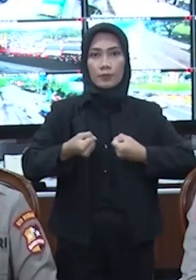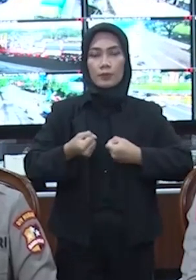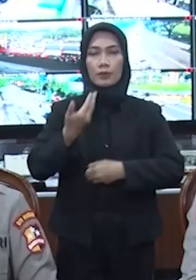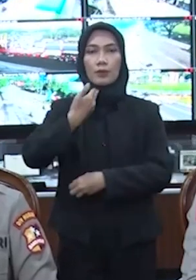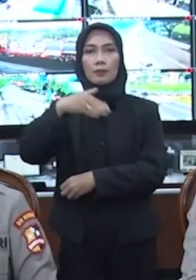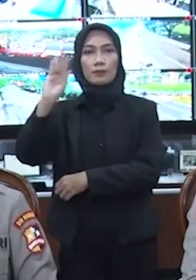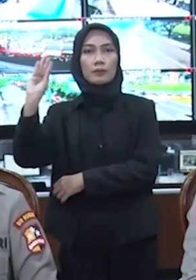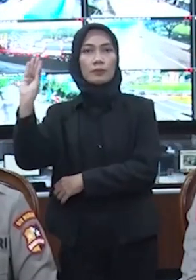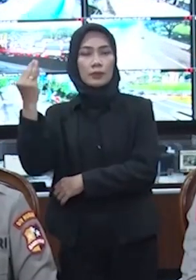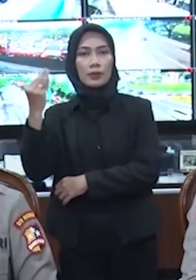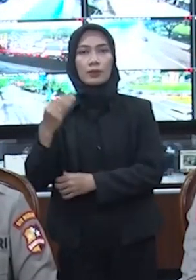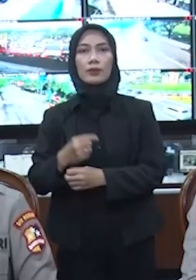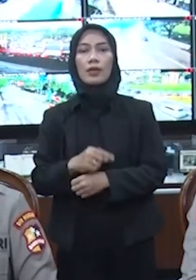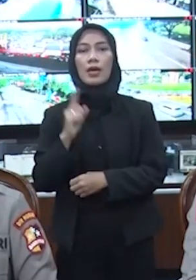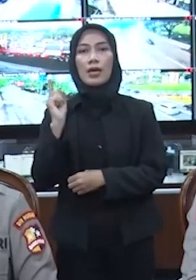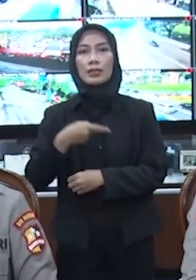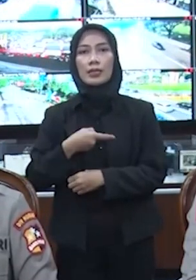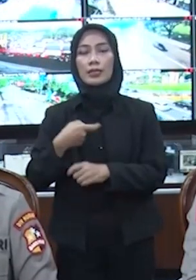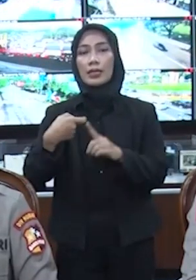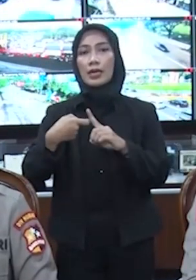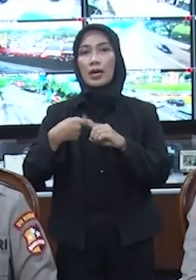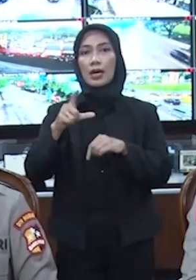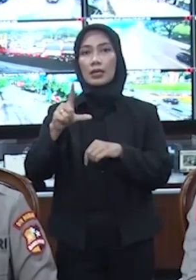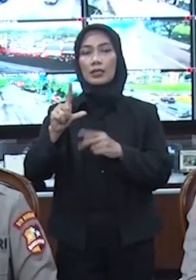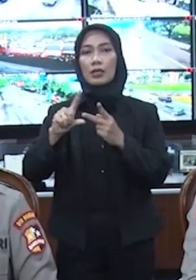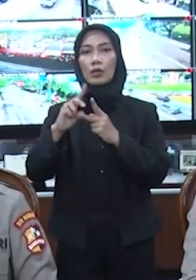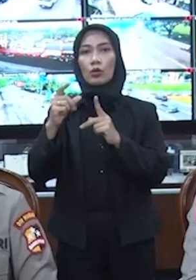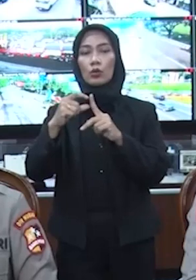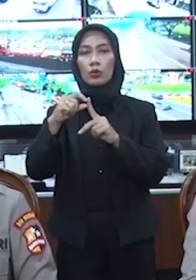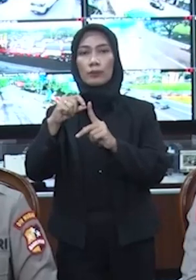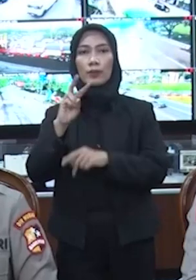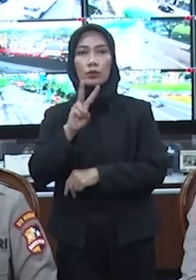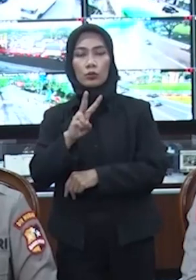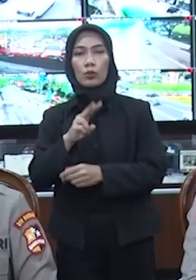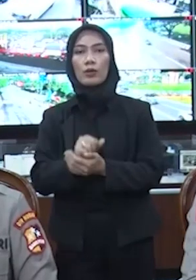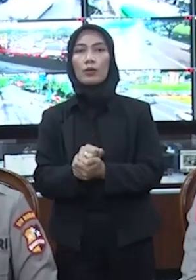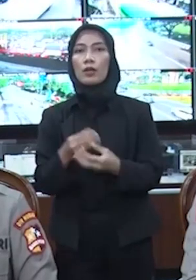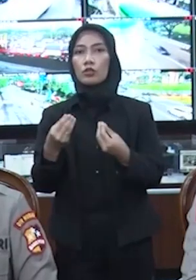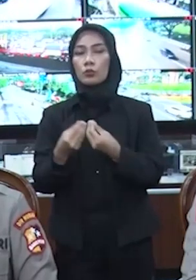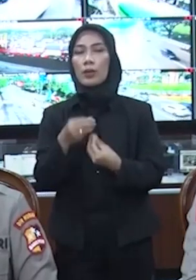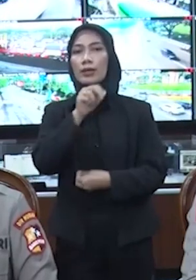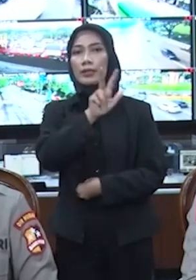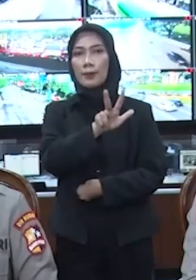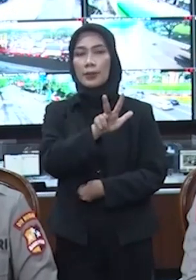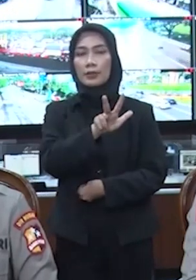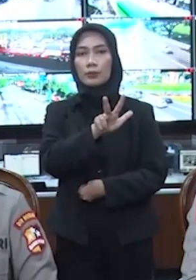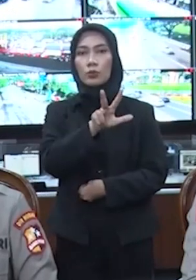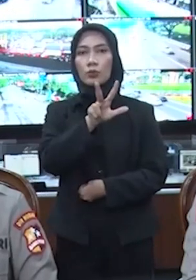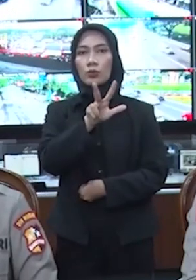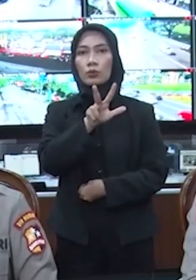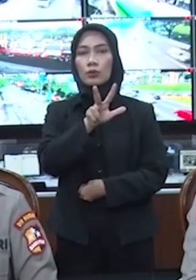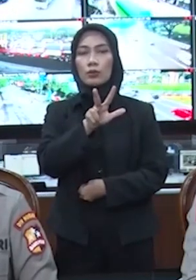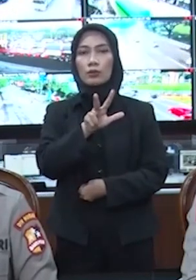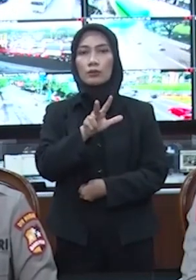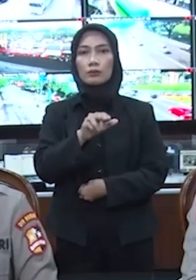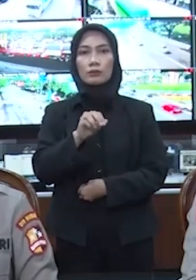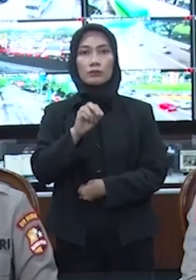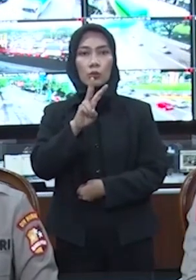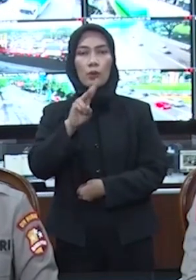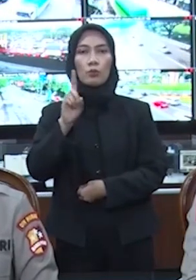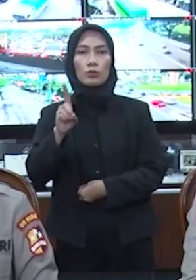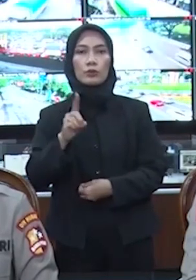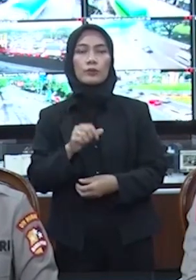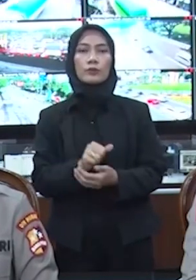melalui GT tol kaldurip Utama 2 sebanyak 800021 kendaraan